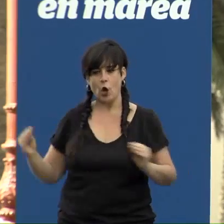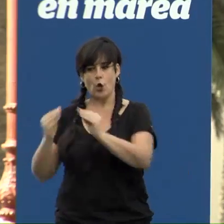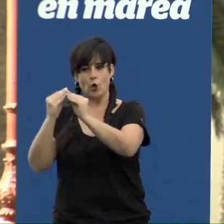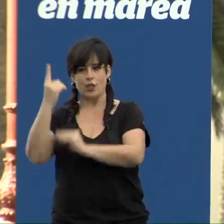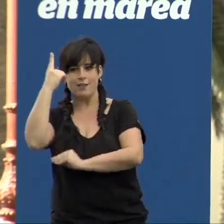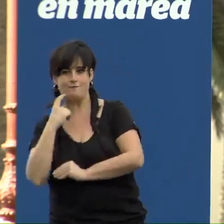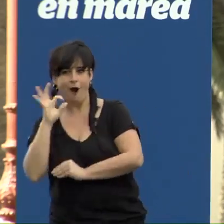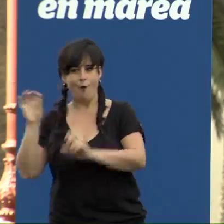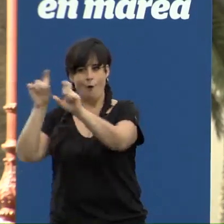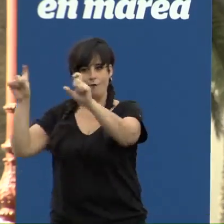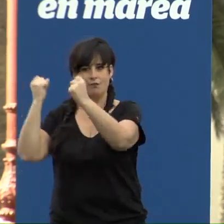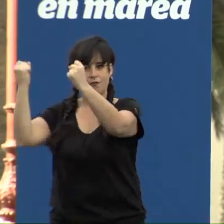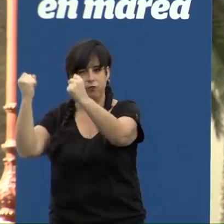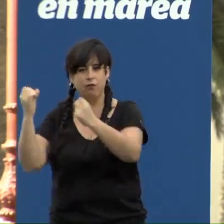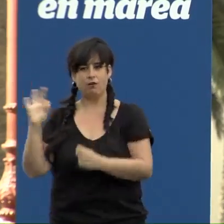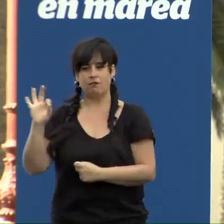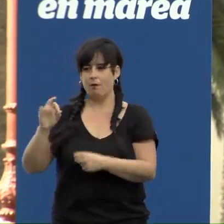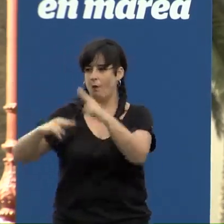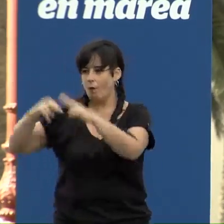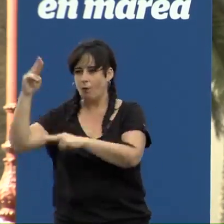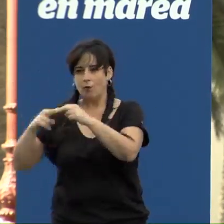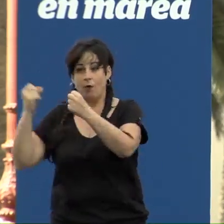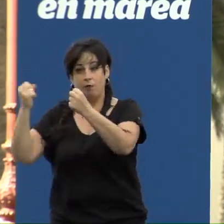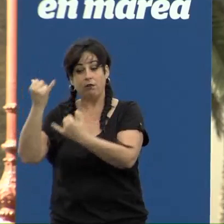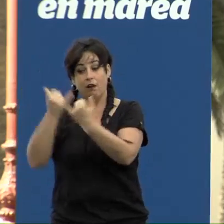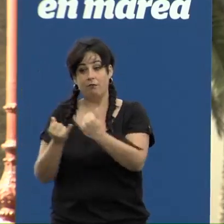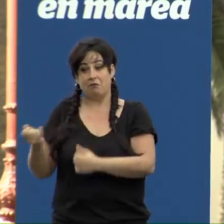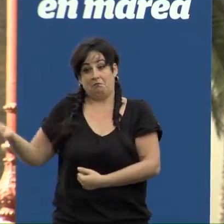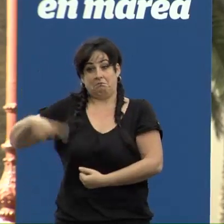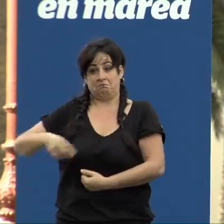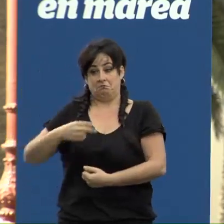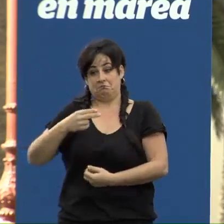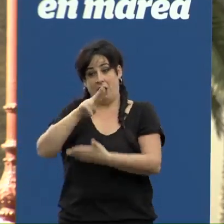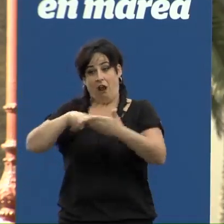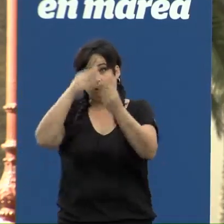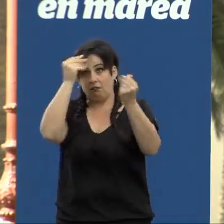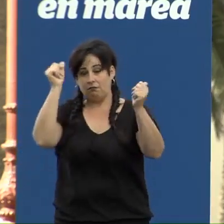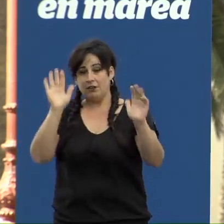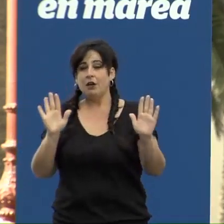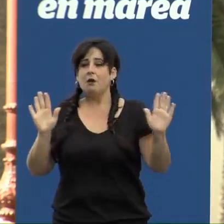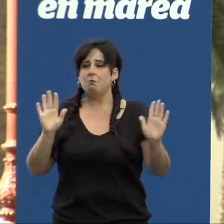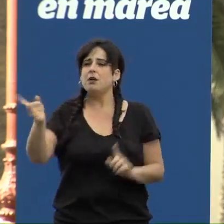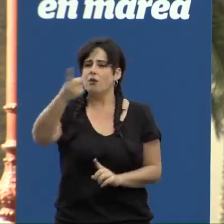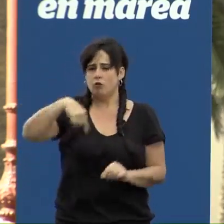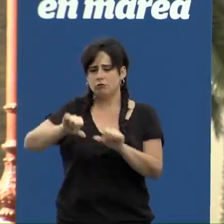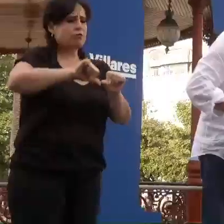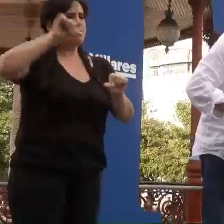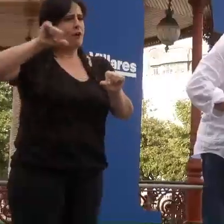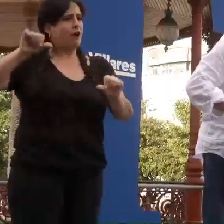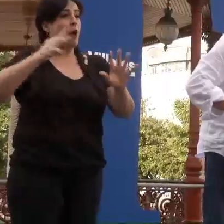grandes empresas ou cos das grandes constructoras. Pero nós sabemos o que fixestedes os últimos 8